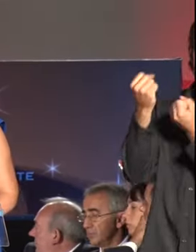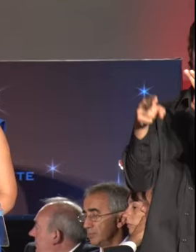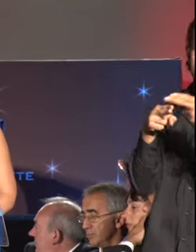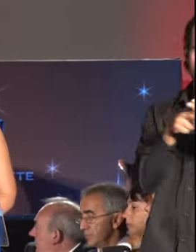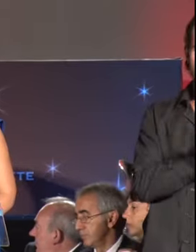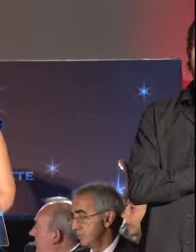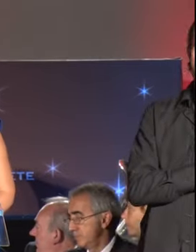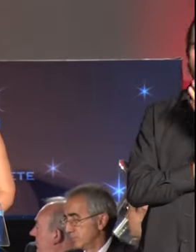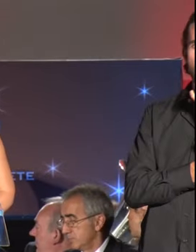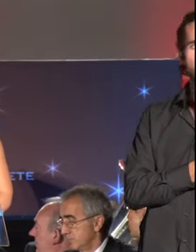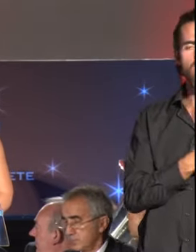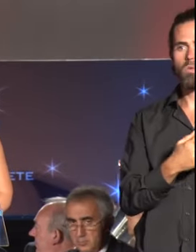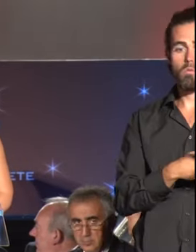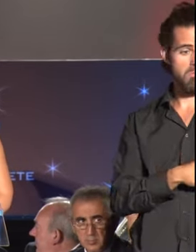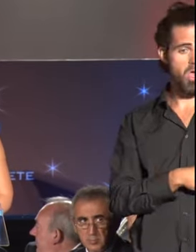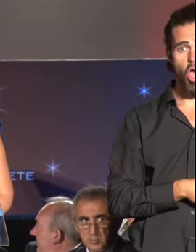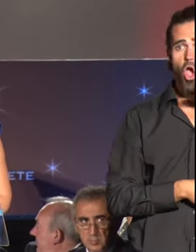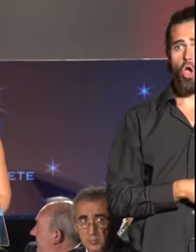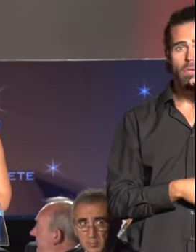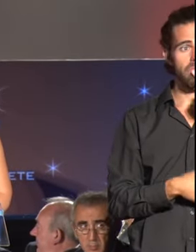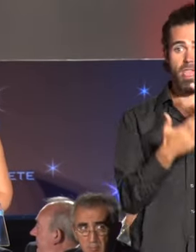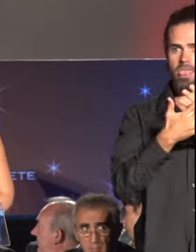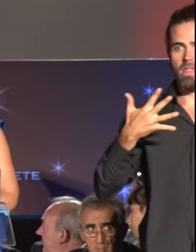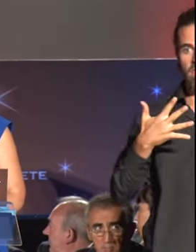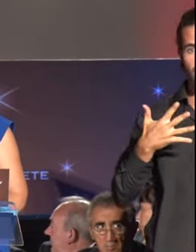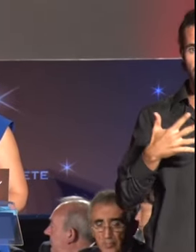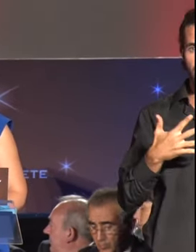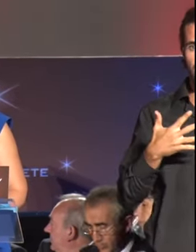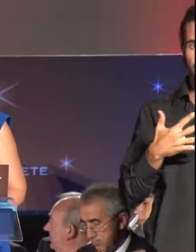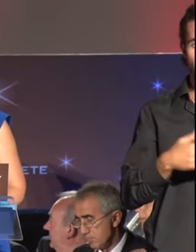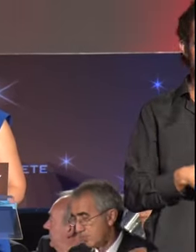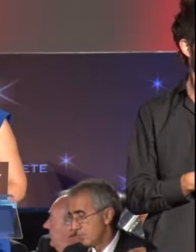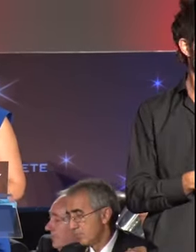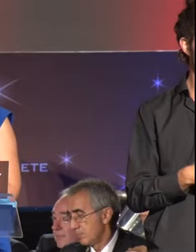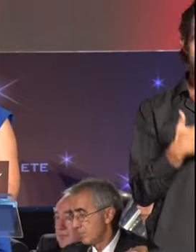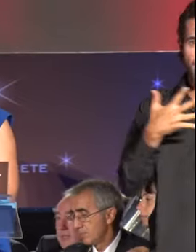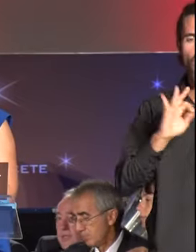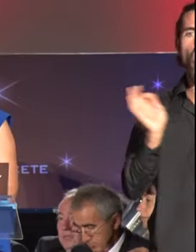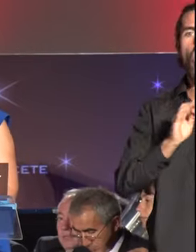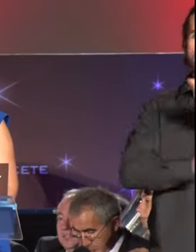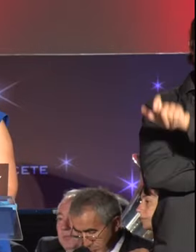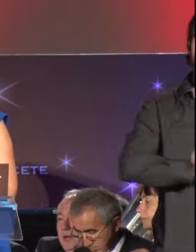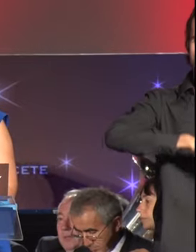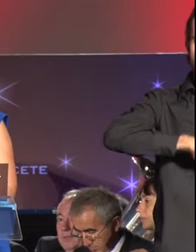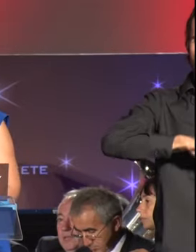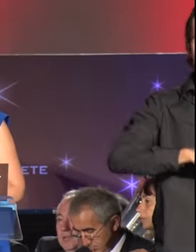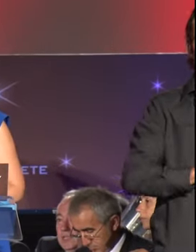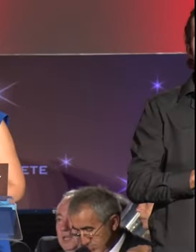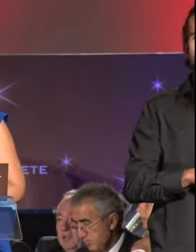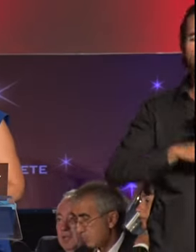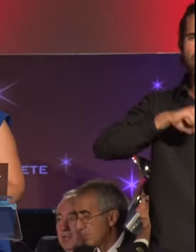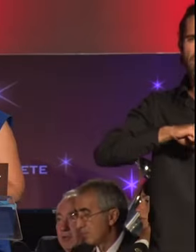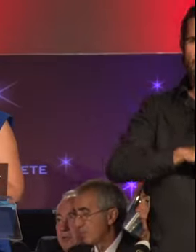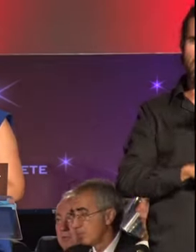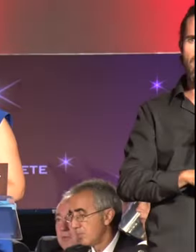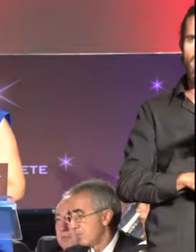edad, desde los más pimpollos que acaban de cumplir los 18 años de edad hasta los más mayores. El mayor, Manuel López, con